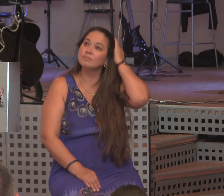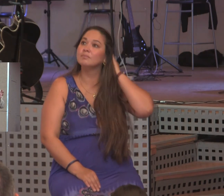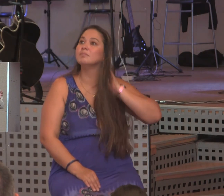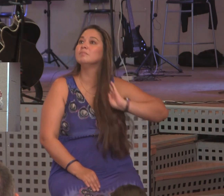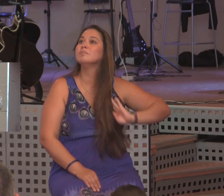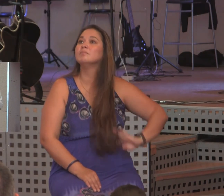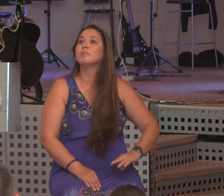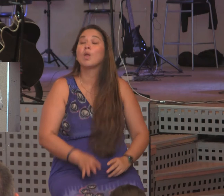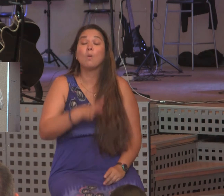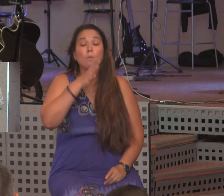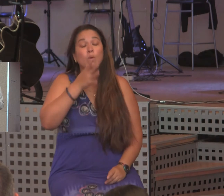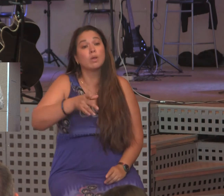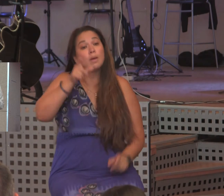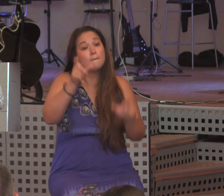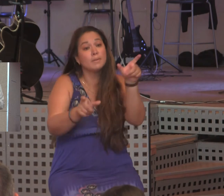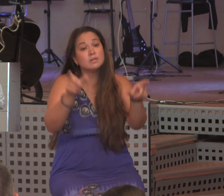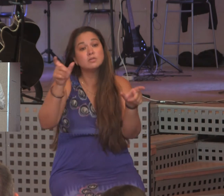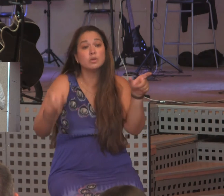escuchando otra cosa.